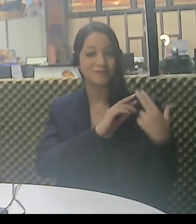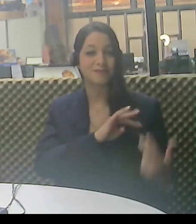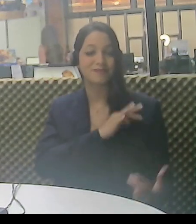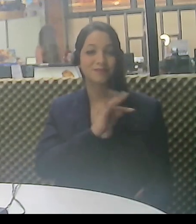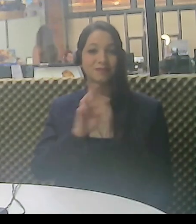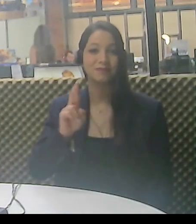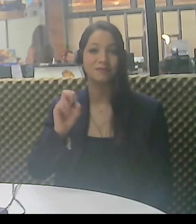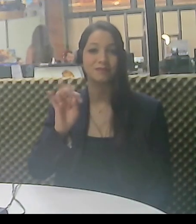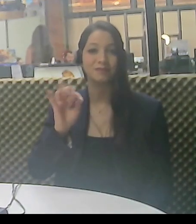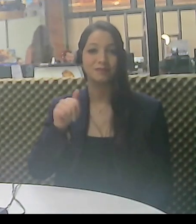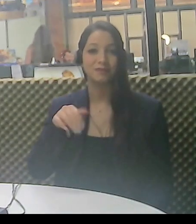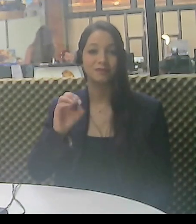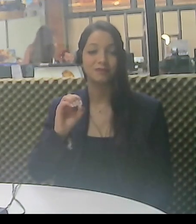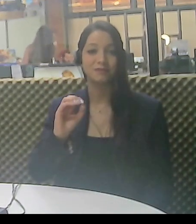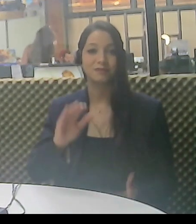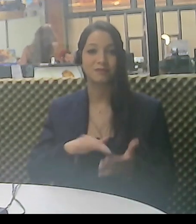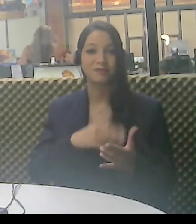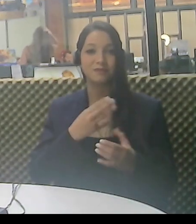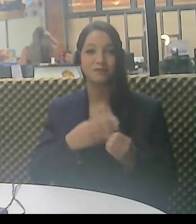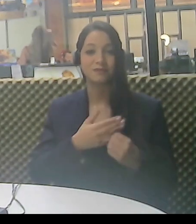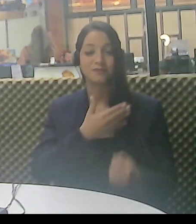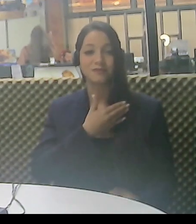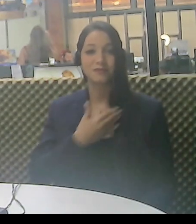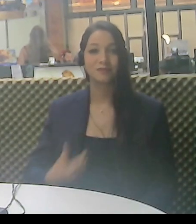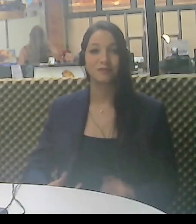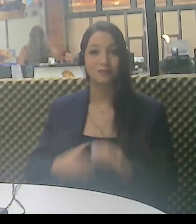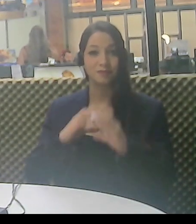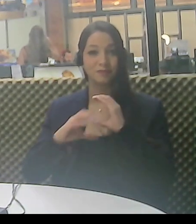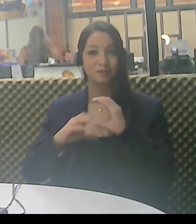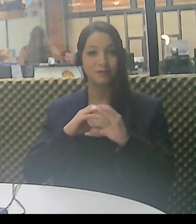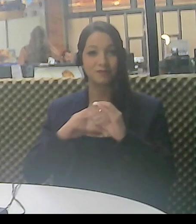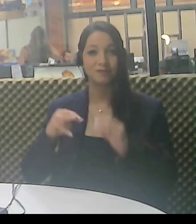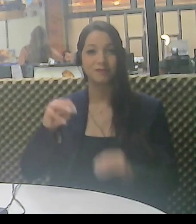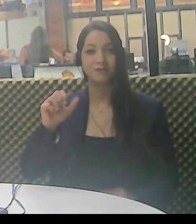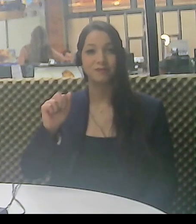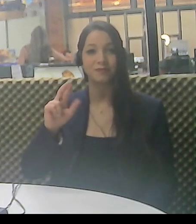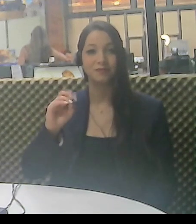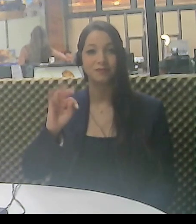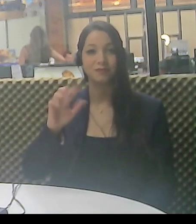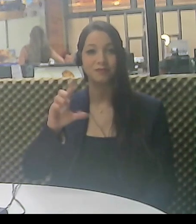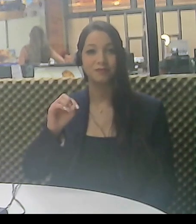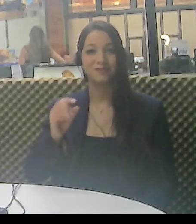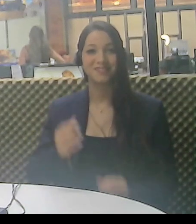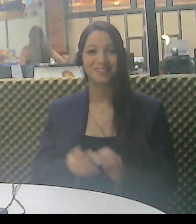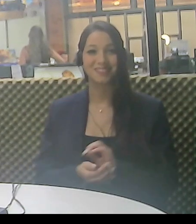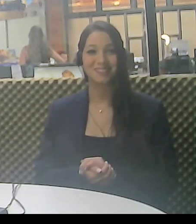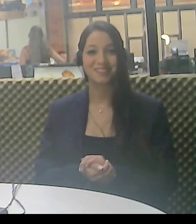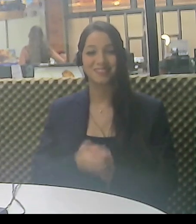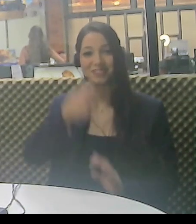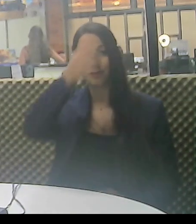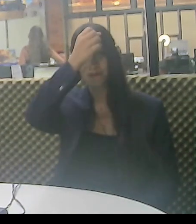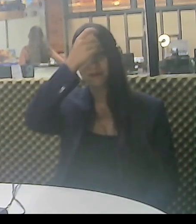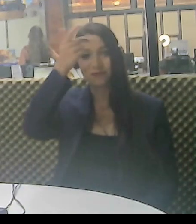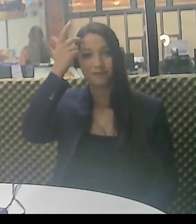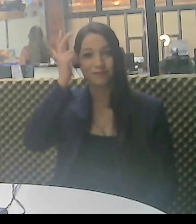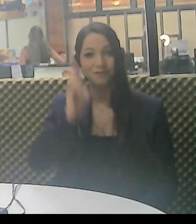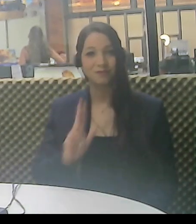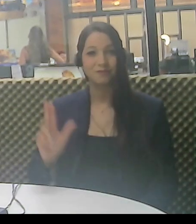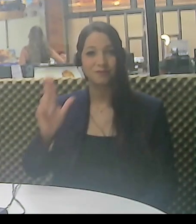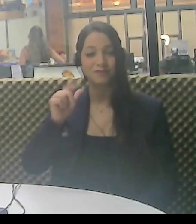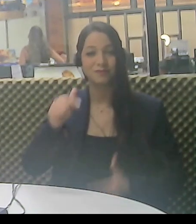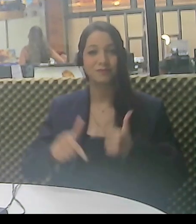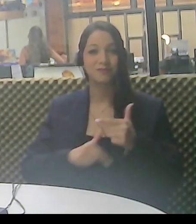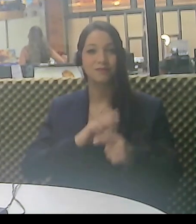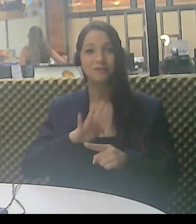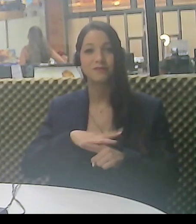Responsável técnico, Cristiano Silva. Secretário Municipal de Governo e Comunicação, Marco Túlio de Castro Kariman. Prefeitura